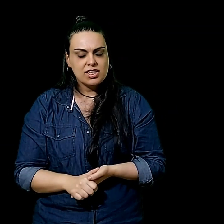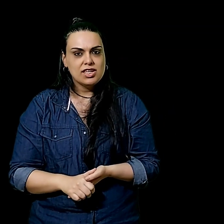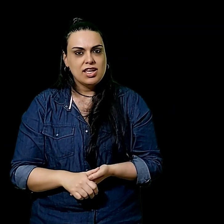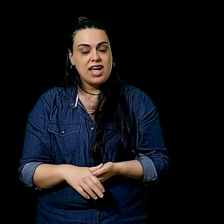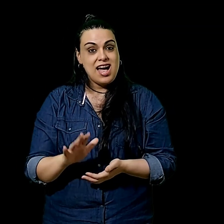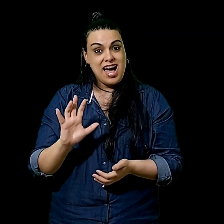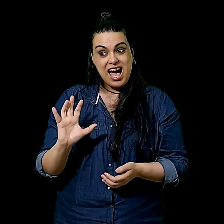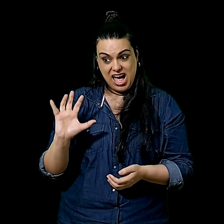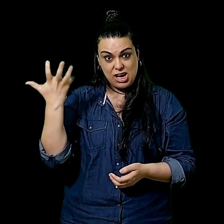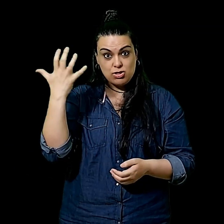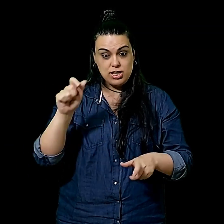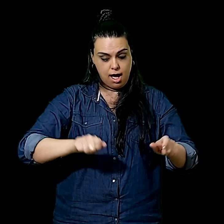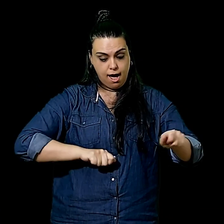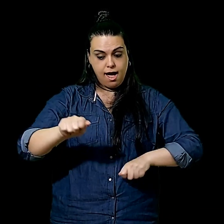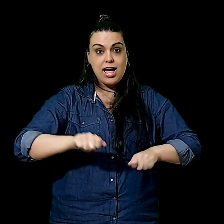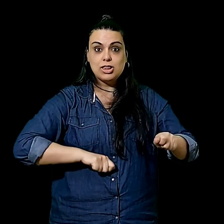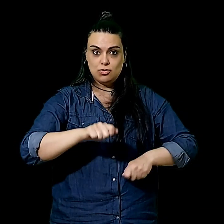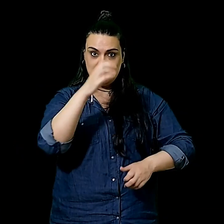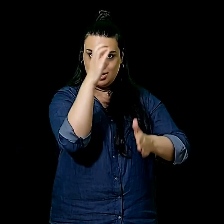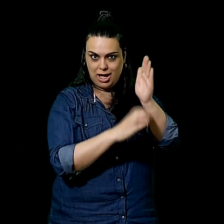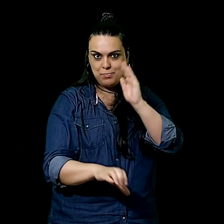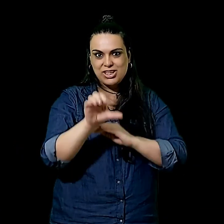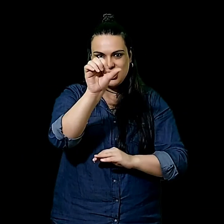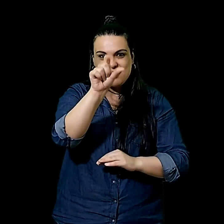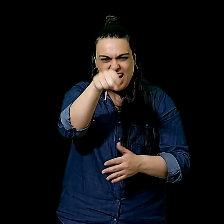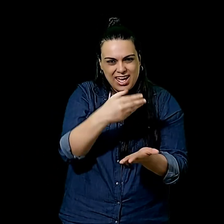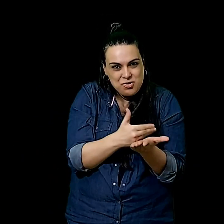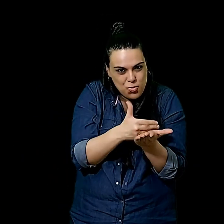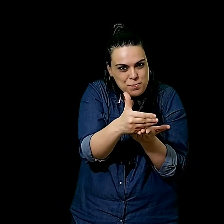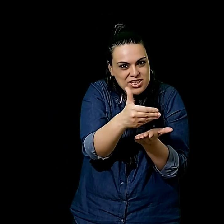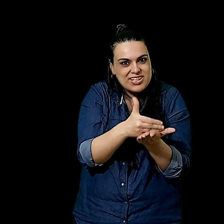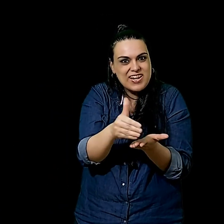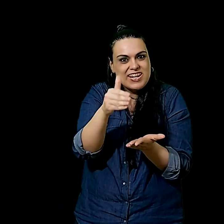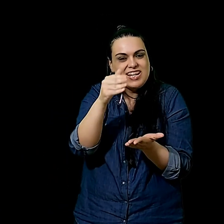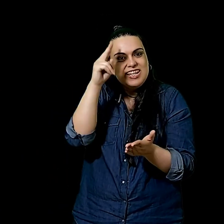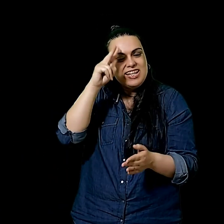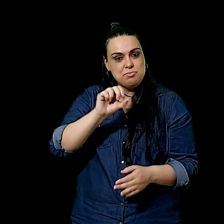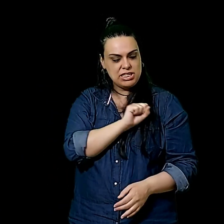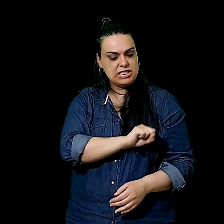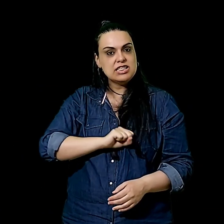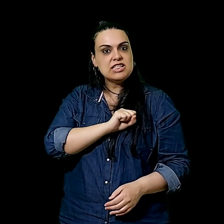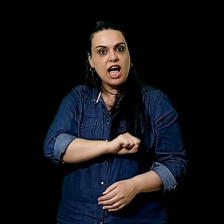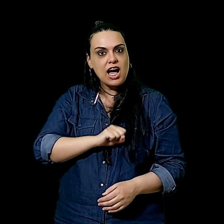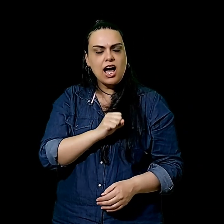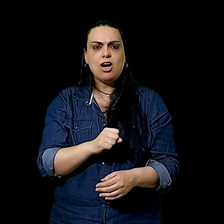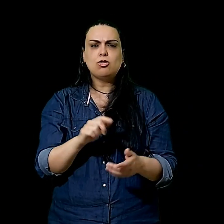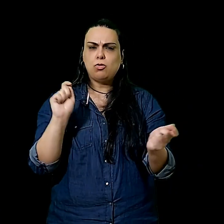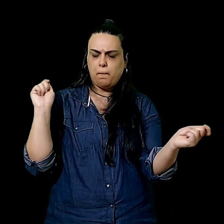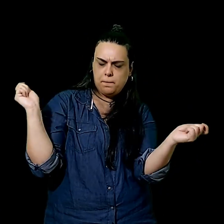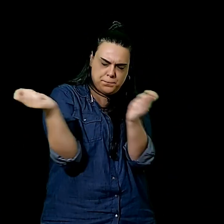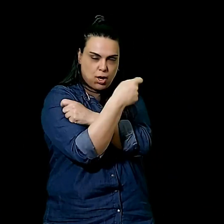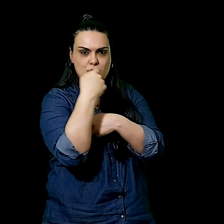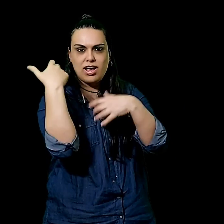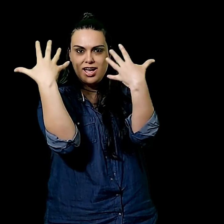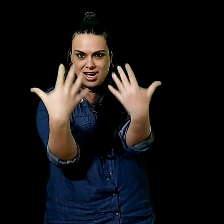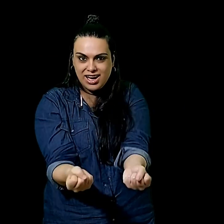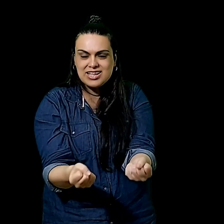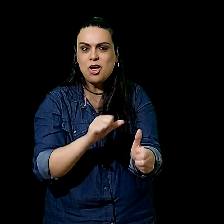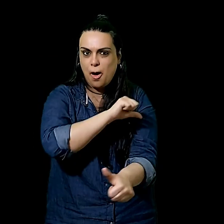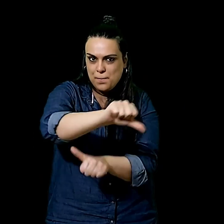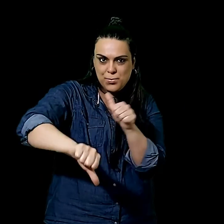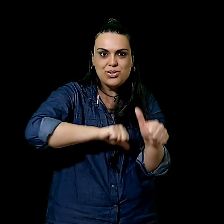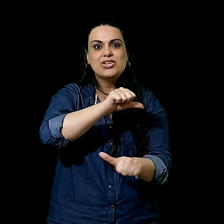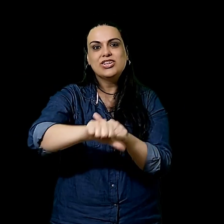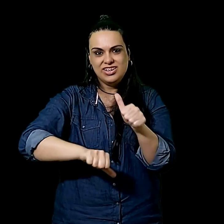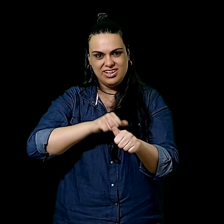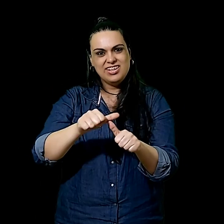aquilo que aconteceu em Atos capítulo 9, que foi o encontro, a conversão de Saulo no caminho de Damasco, é a mesma coisa que